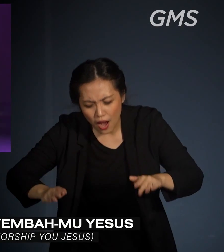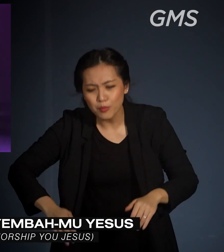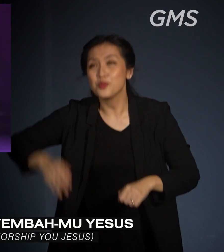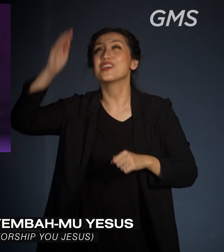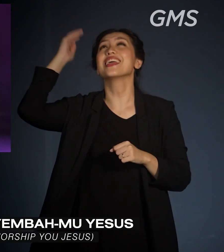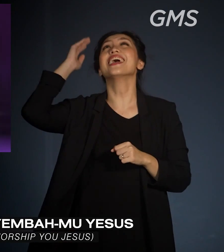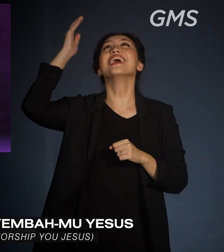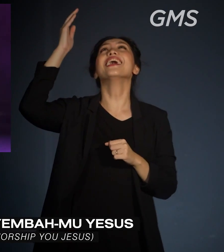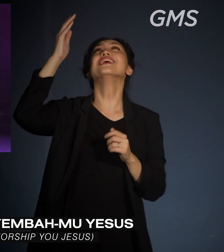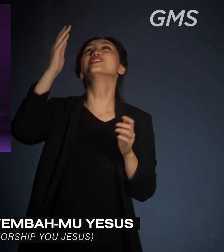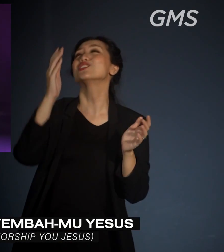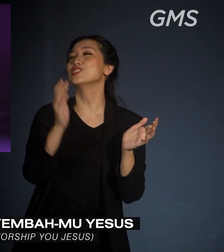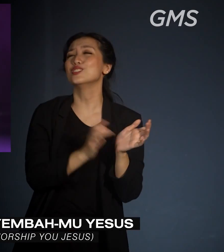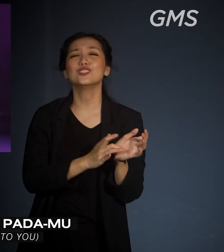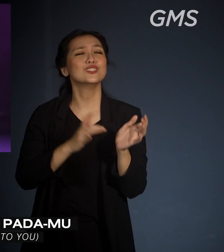menyembahmu